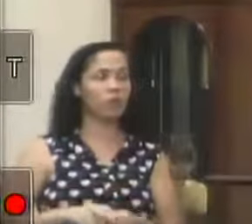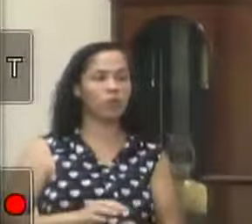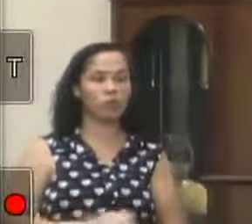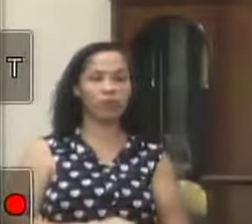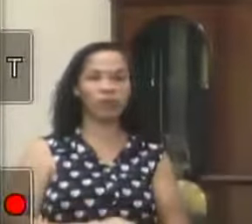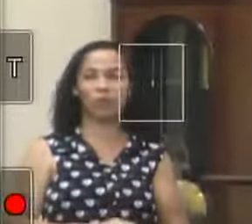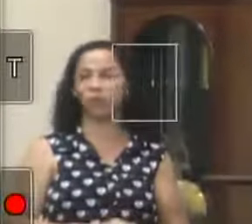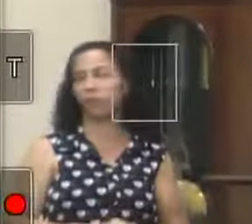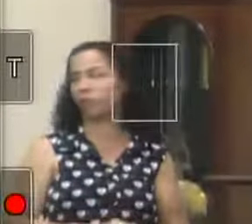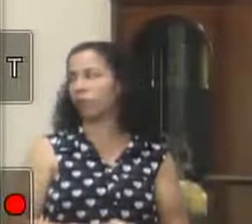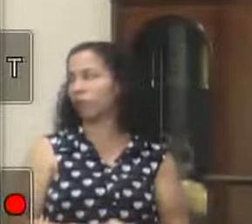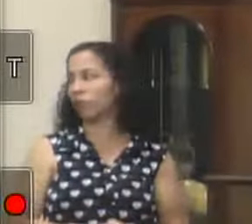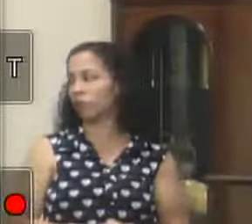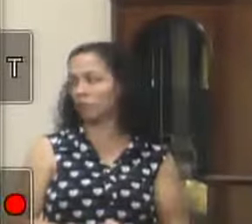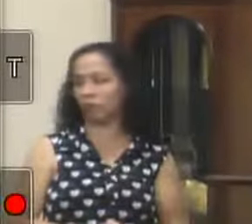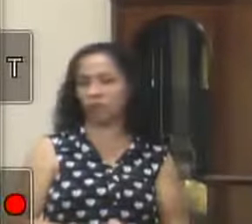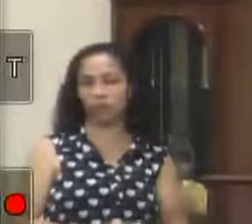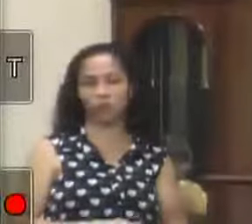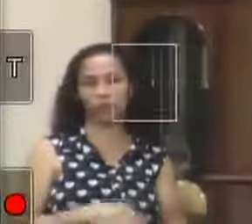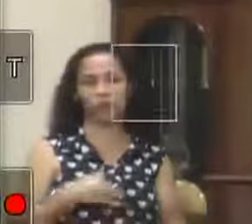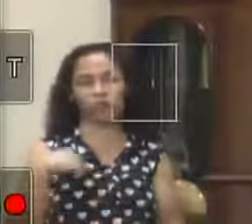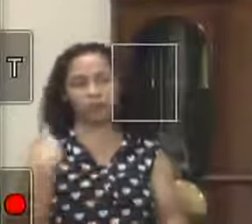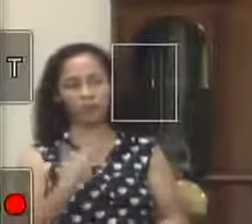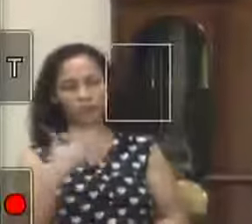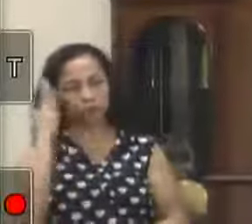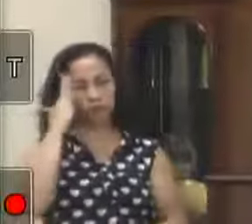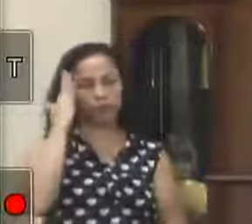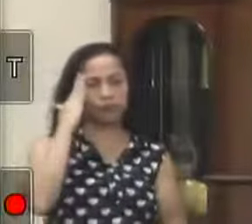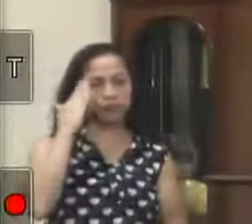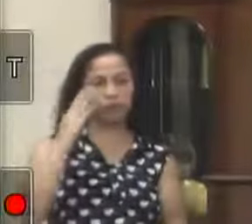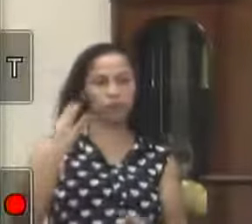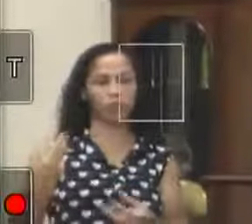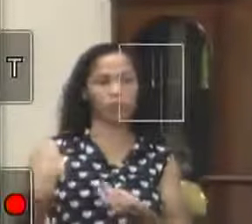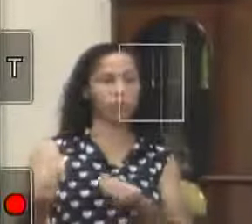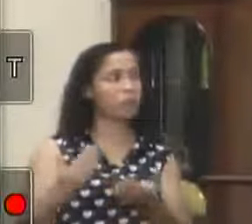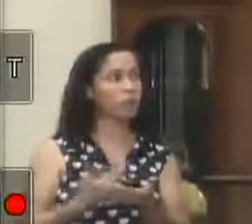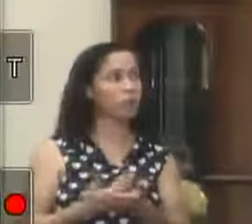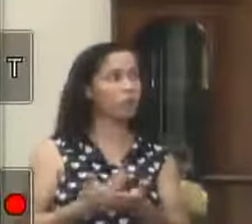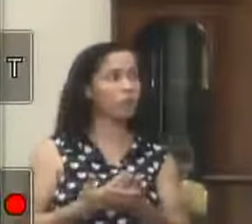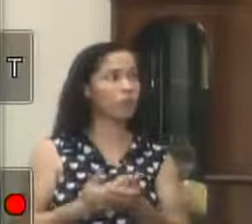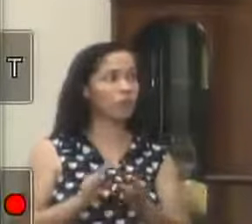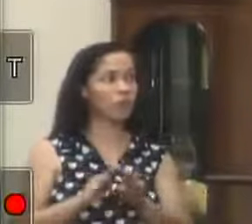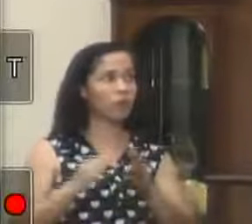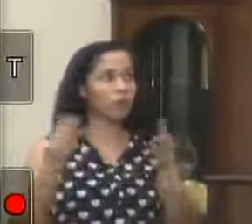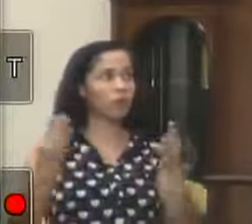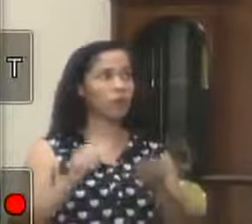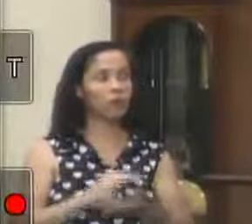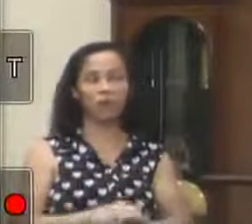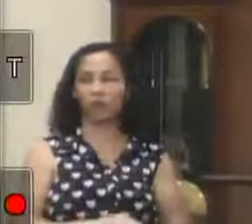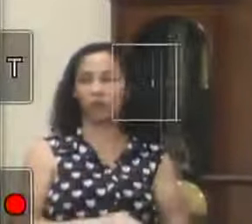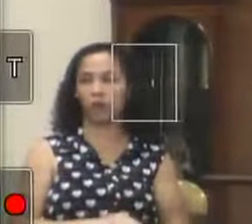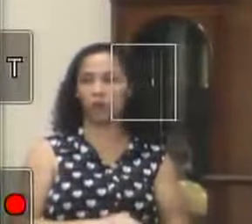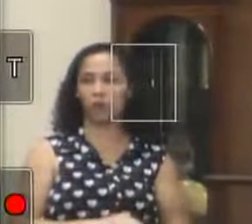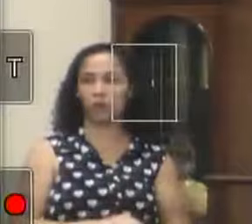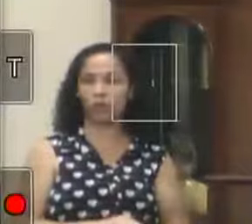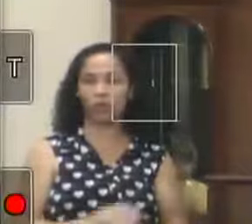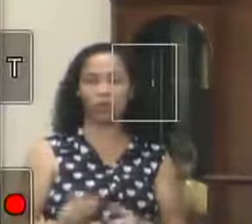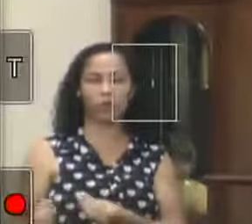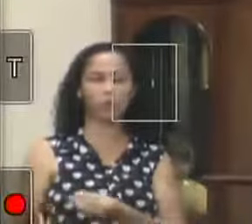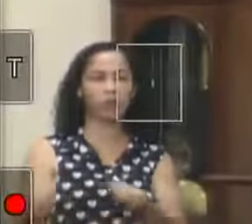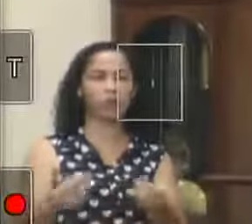instância. É claro que a gente sabe que muitos estudiosos do direito vai abrir uma brecha tremenda para várias